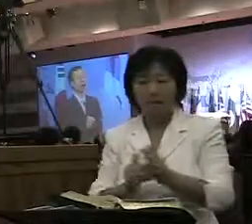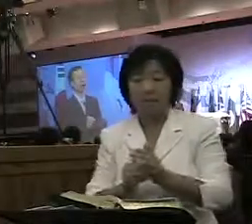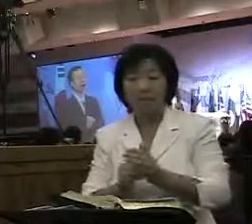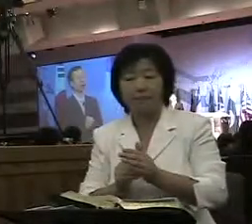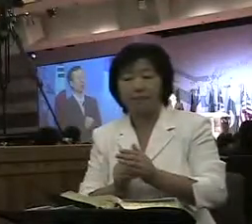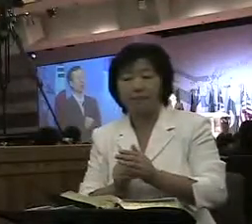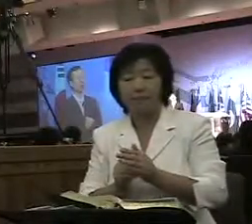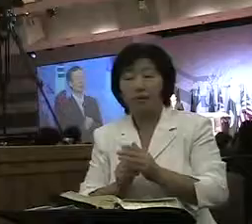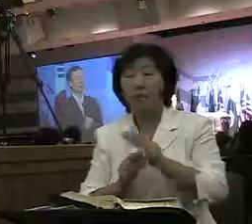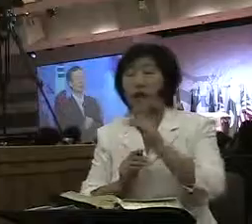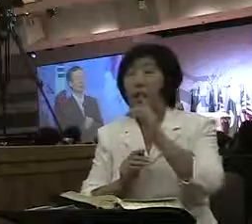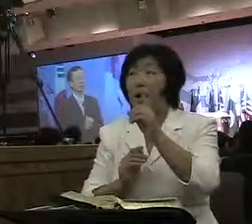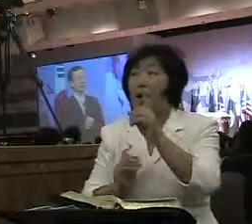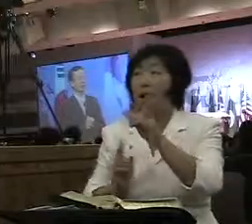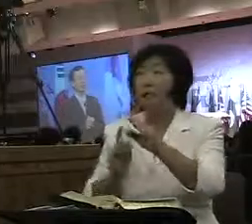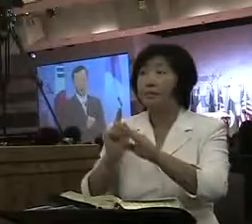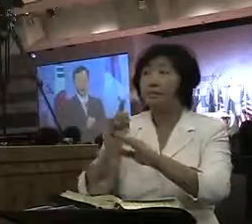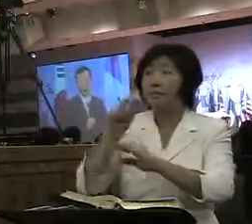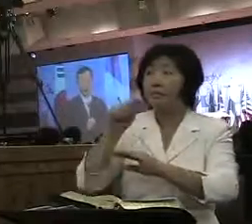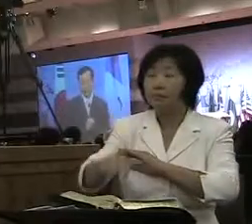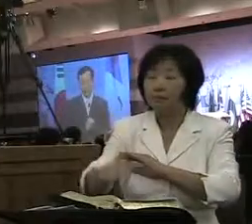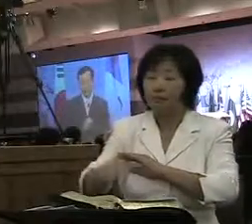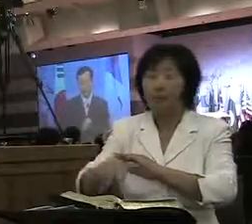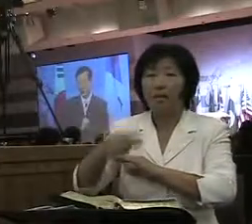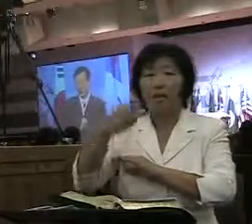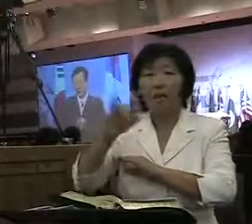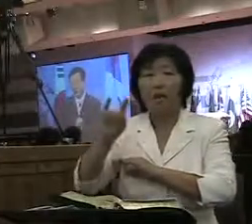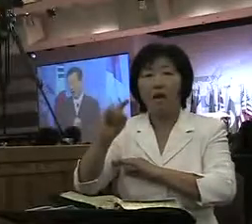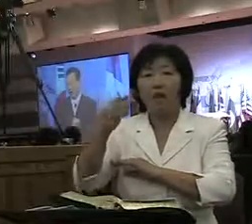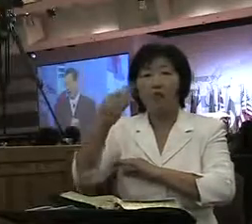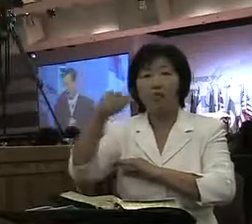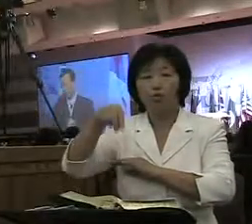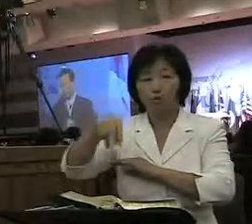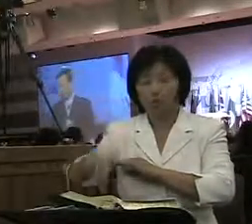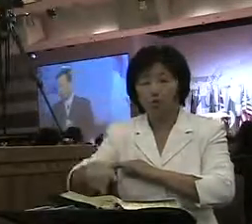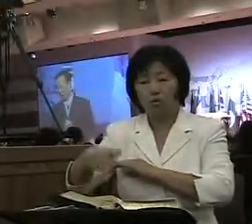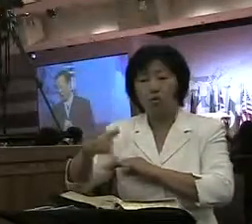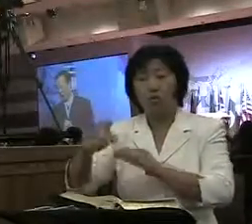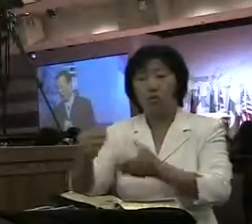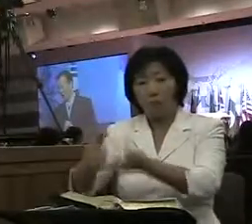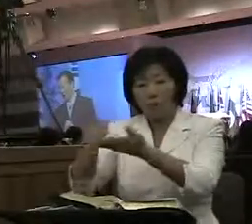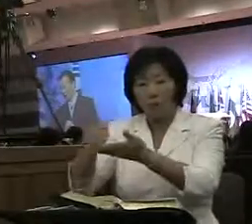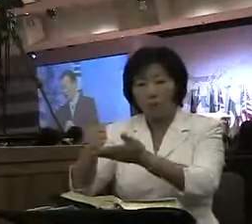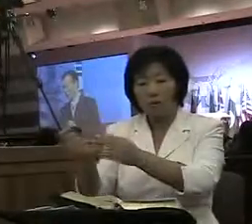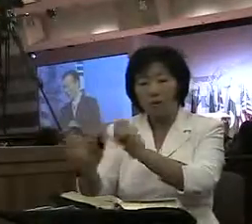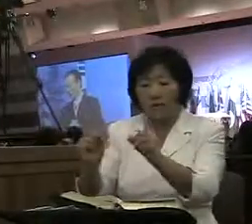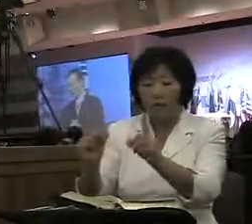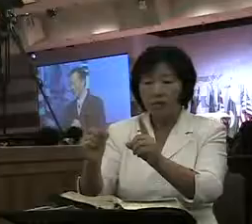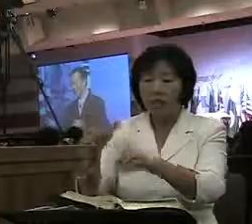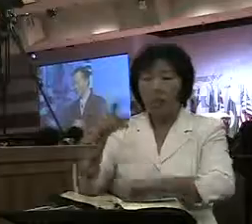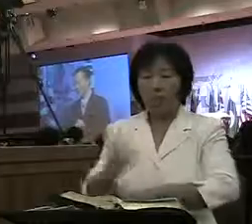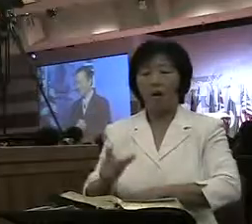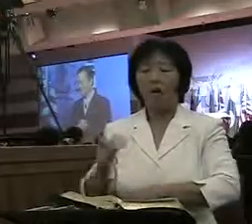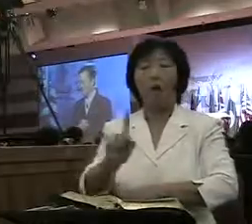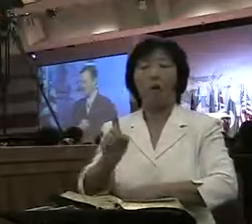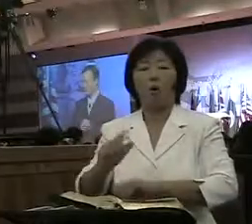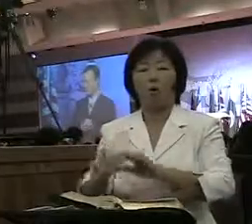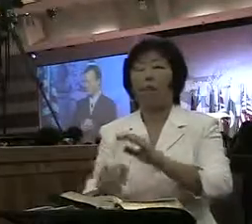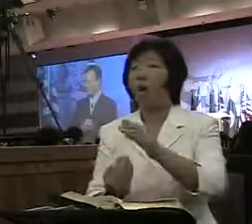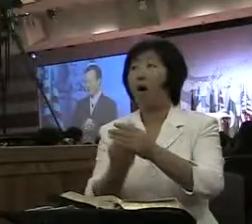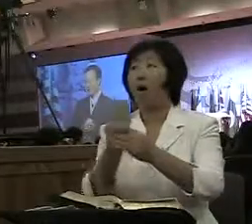한 나라를 뛰어넘어 대륙을 섬기며 살릴 수 있는 파월이 어디서 나오는 것일까요?